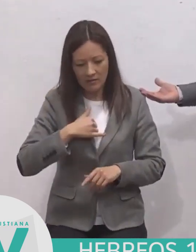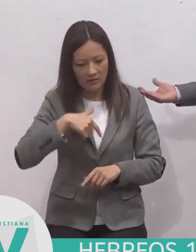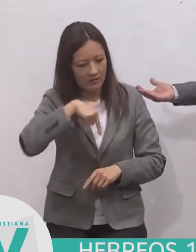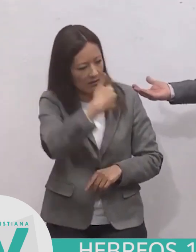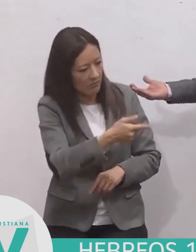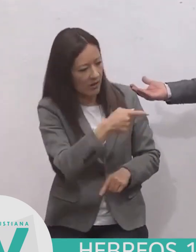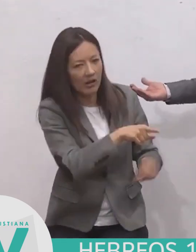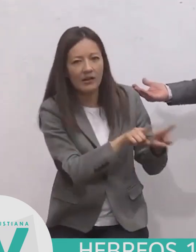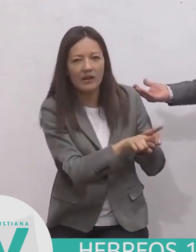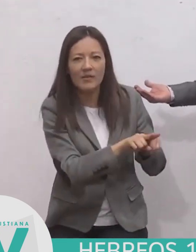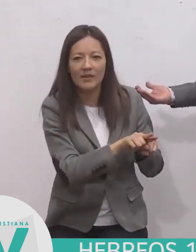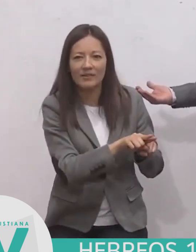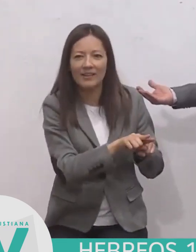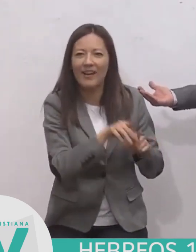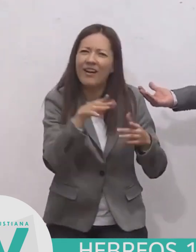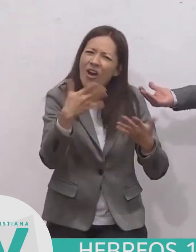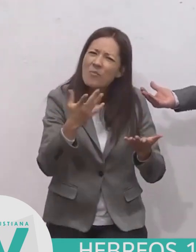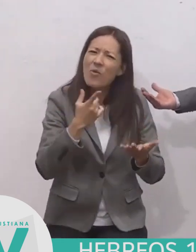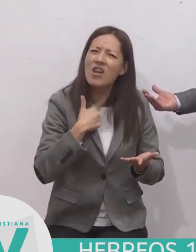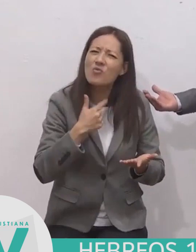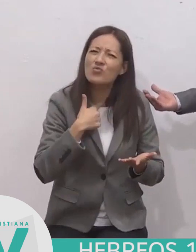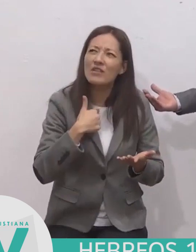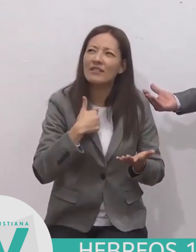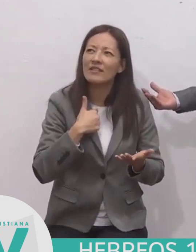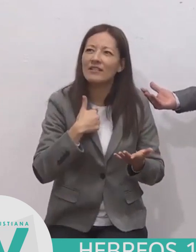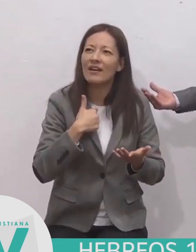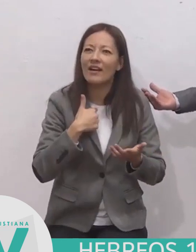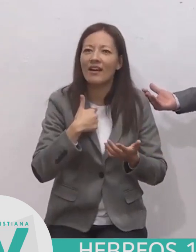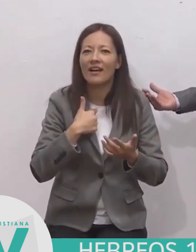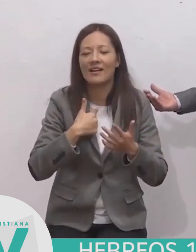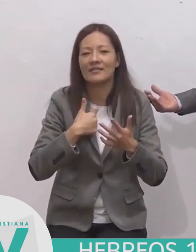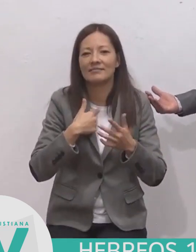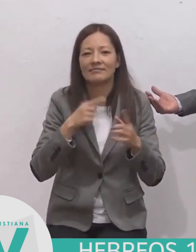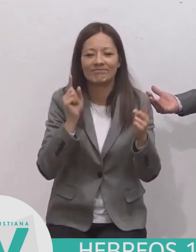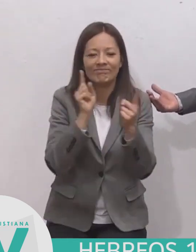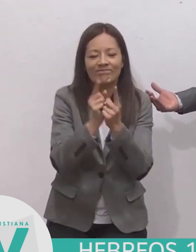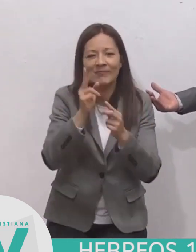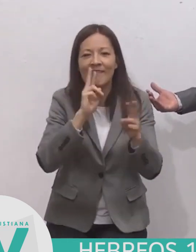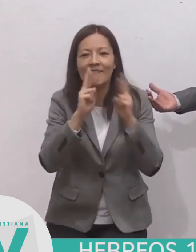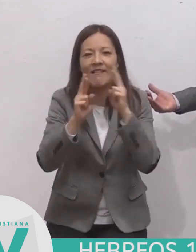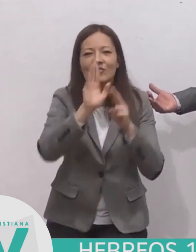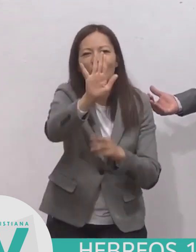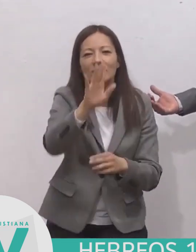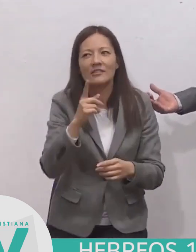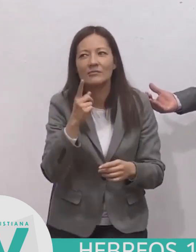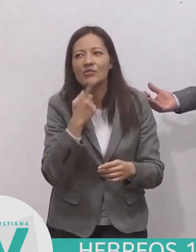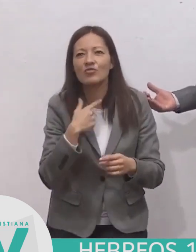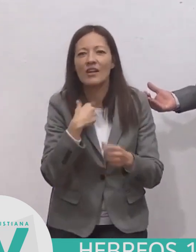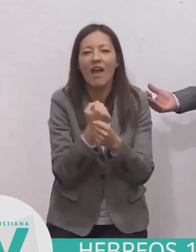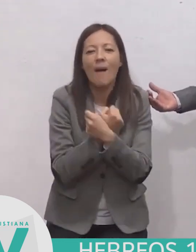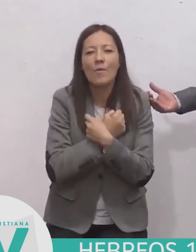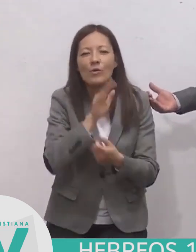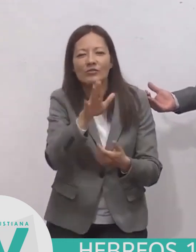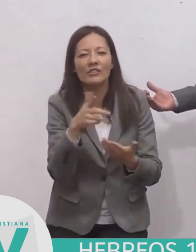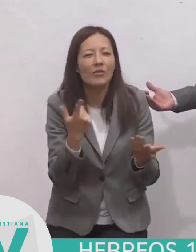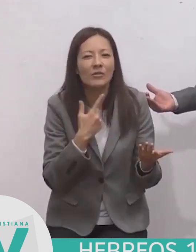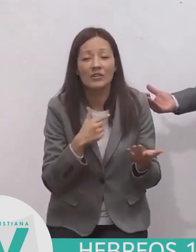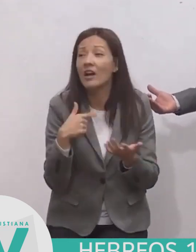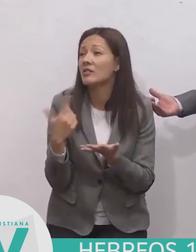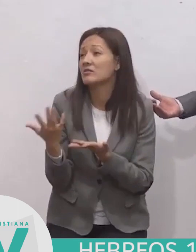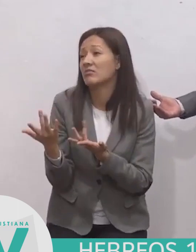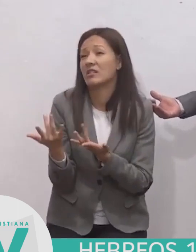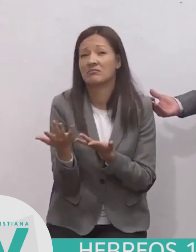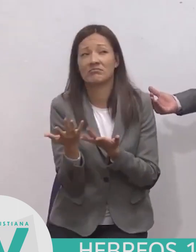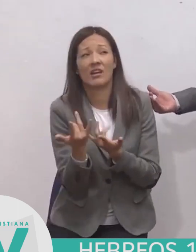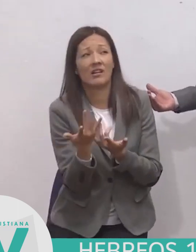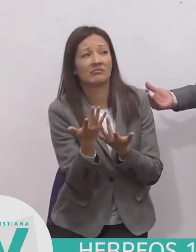hermano. ¿Cómo le gustaría a usted que lo trataran? ¿Cómo le gustaría a usted que lo amaran? Y entonces, en lugar de estar esperando que lo amen, ese es el